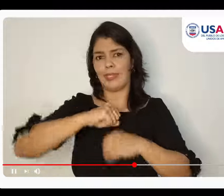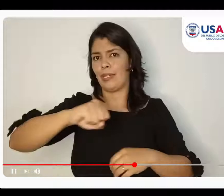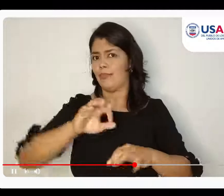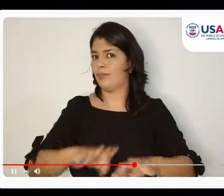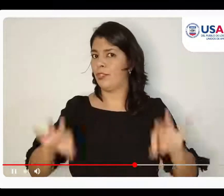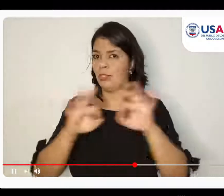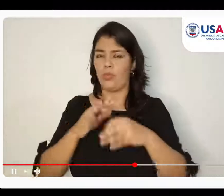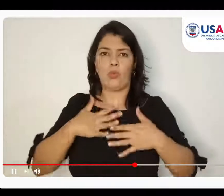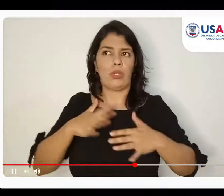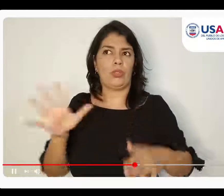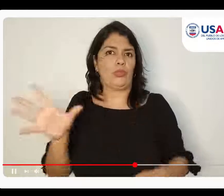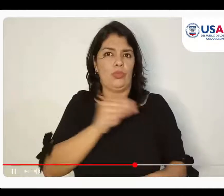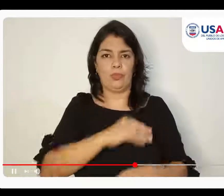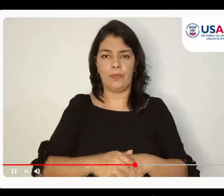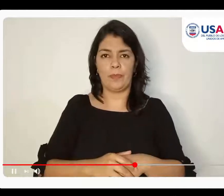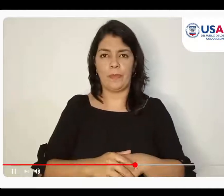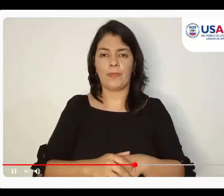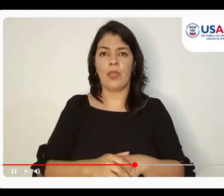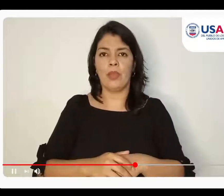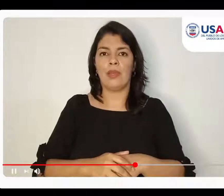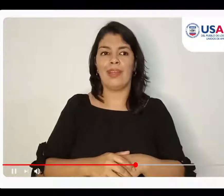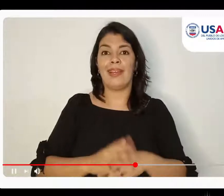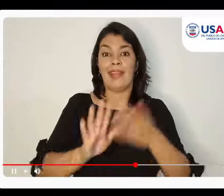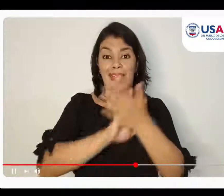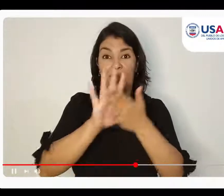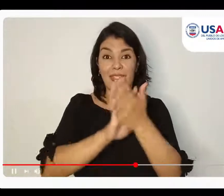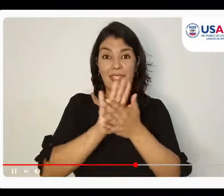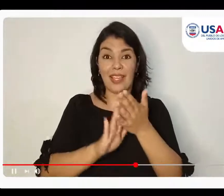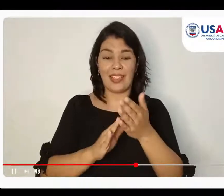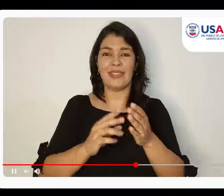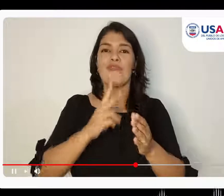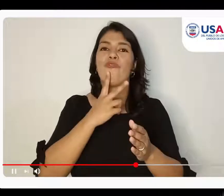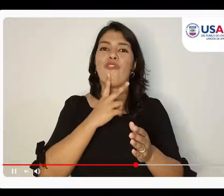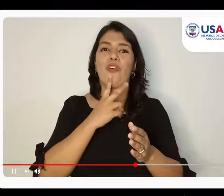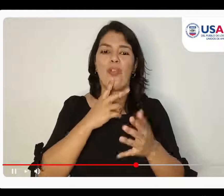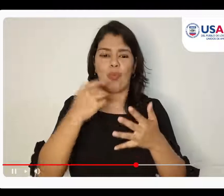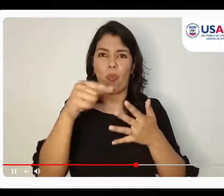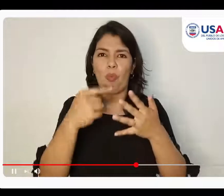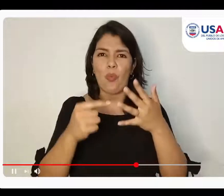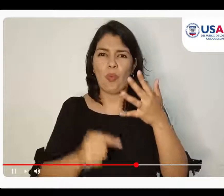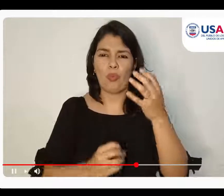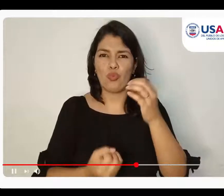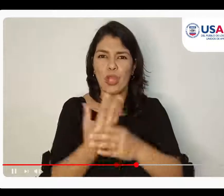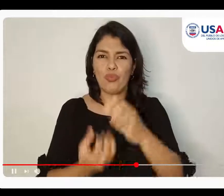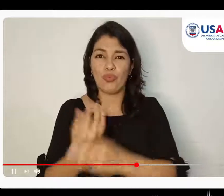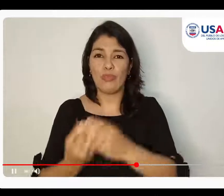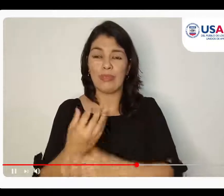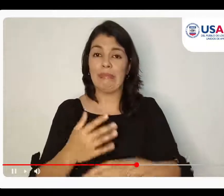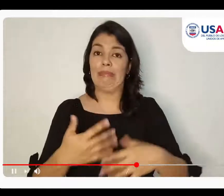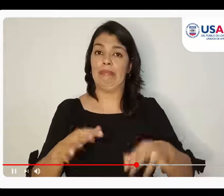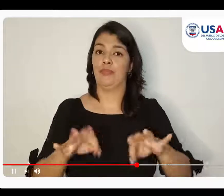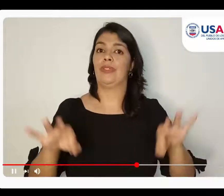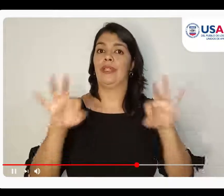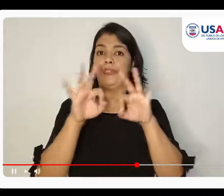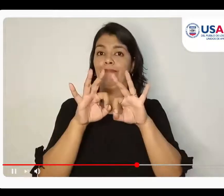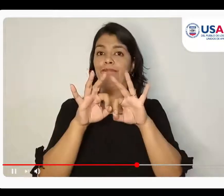uno de nosotros. En este caso, el vocabulario pedagógico en lengua de señas colombiana cobra una relevancia muy importante, ya que debido a